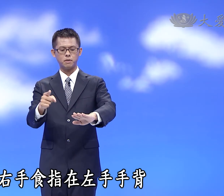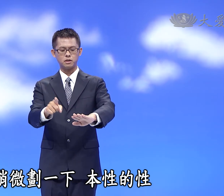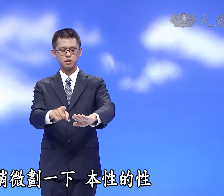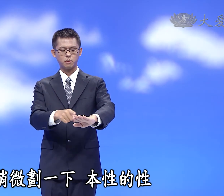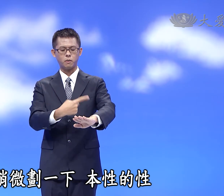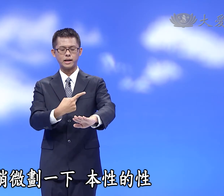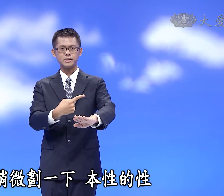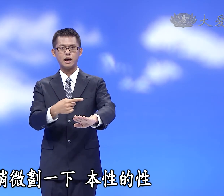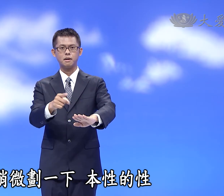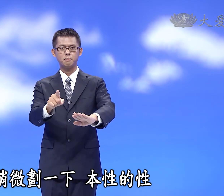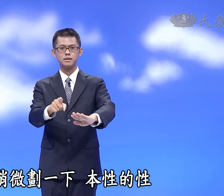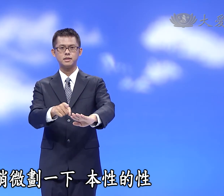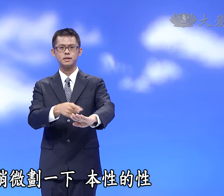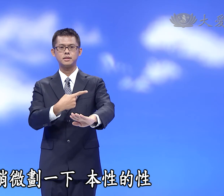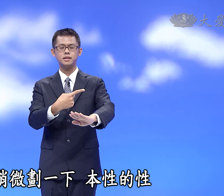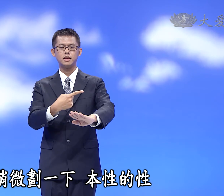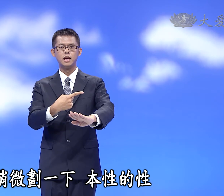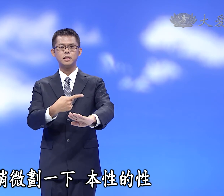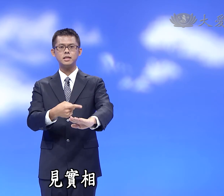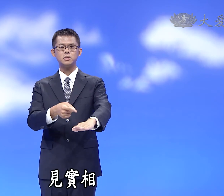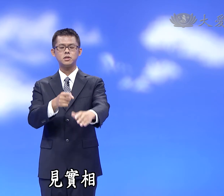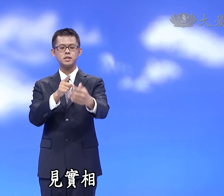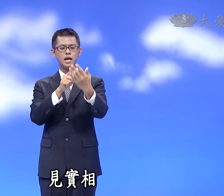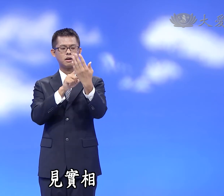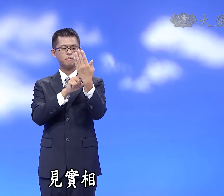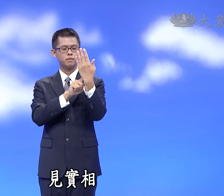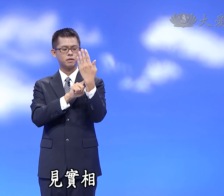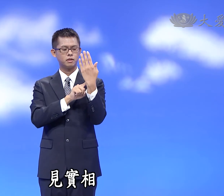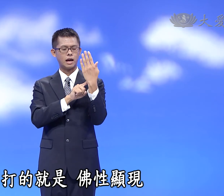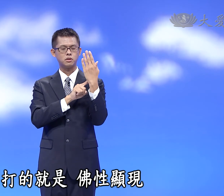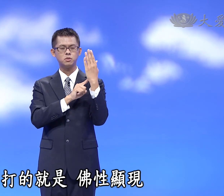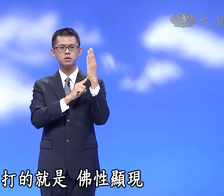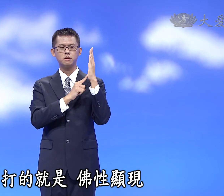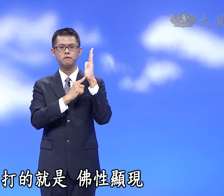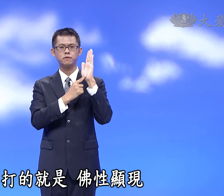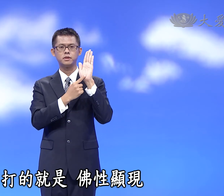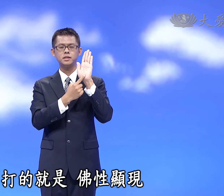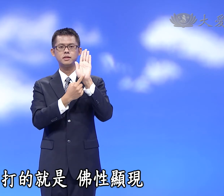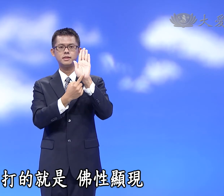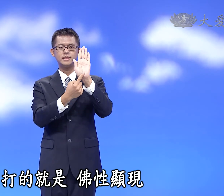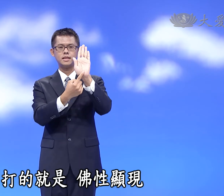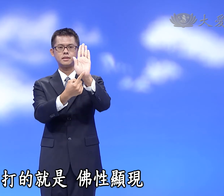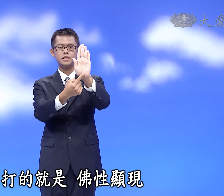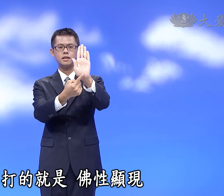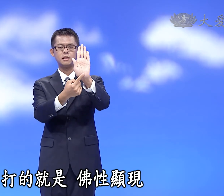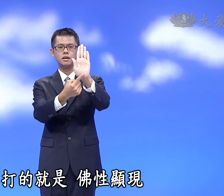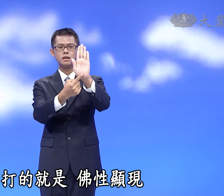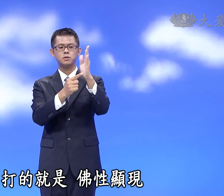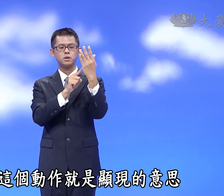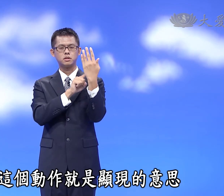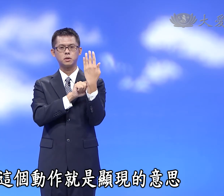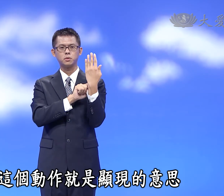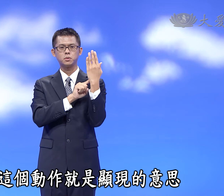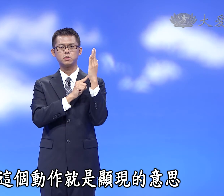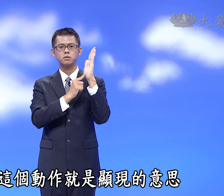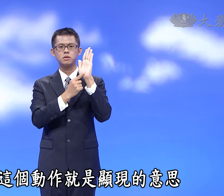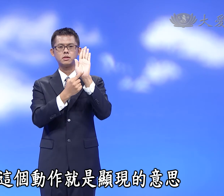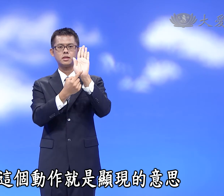稍微画一下本性的性，见实相，答就是佛性显现，所以这个动作就是显现